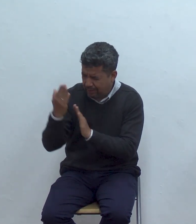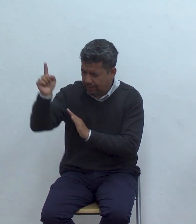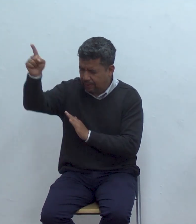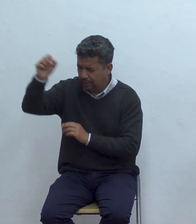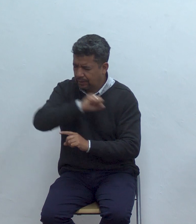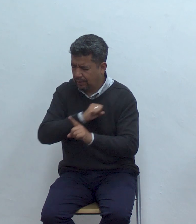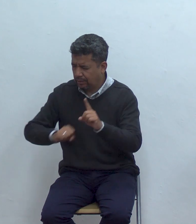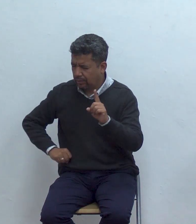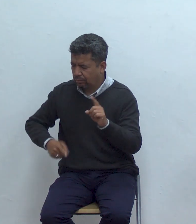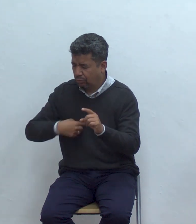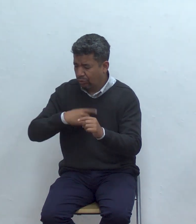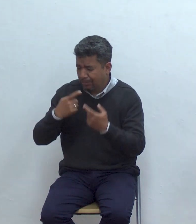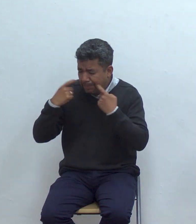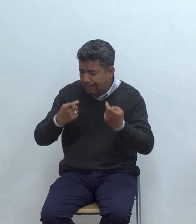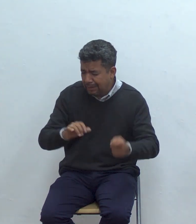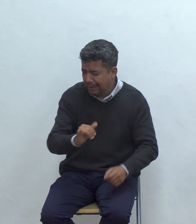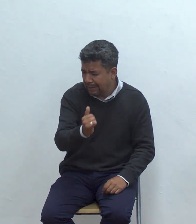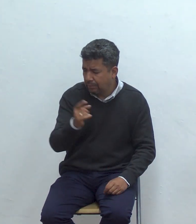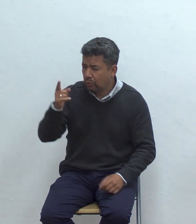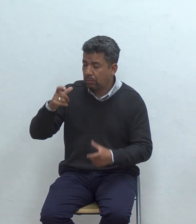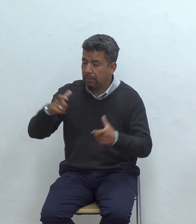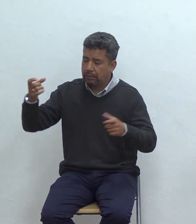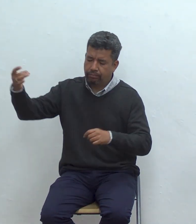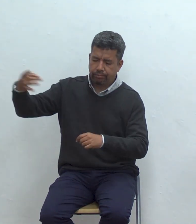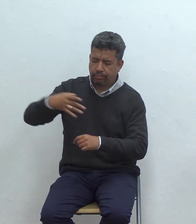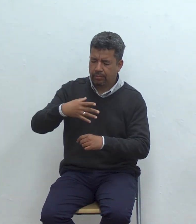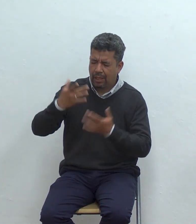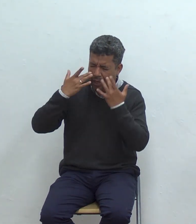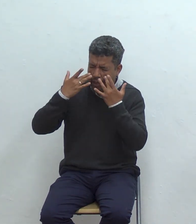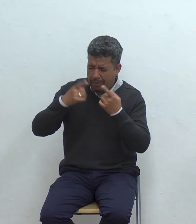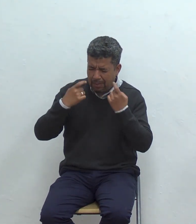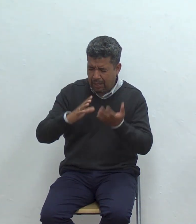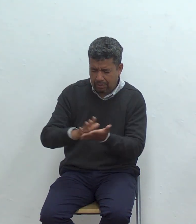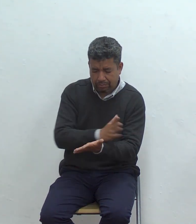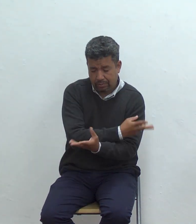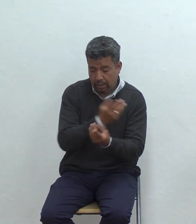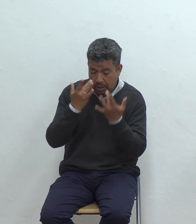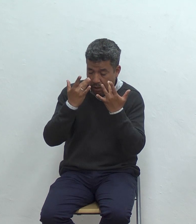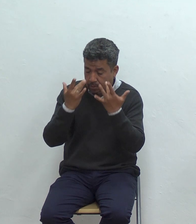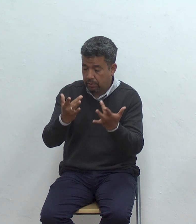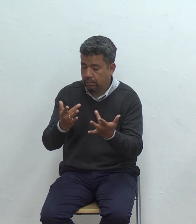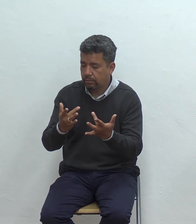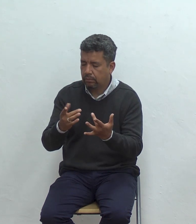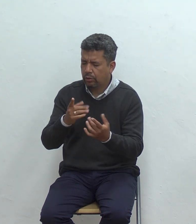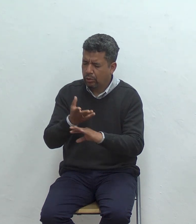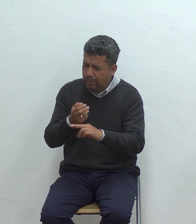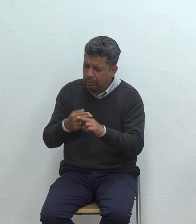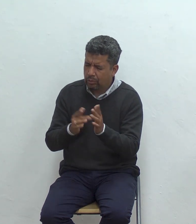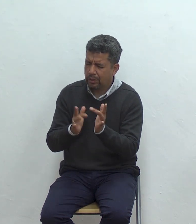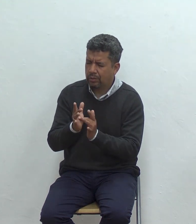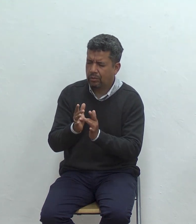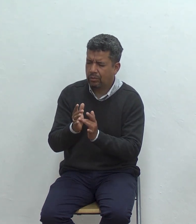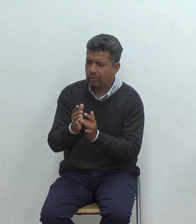Señor. Nosotros hemos pecado, pero tú eres más grande, Señor, así que limpia ese pecado y sana la tierra, Señor. Te lo pedimos en el nombre